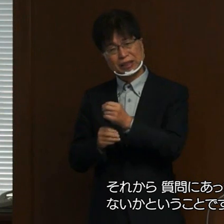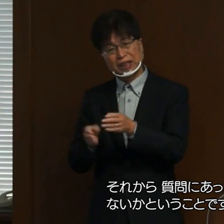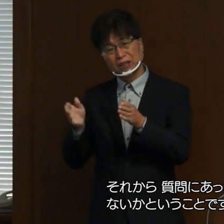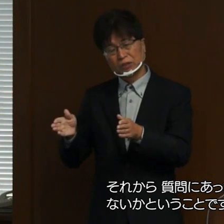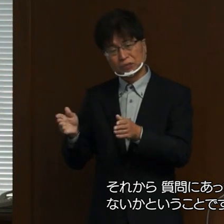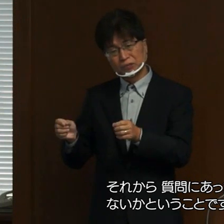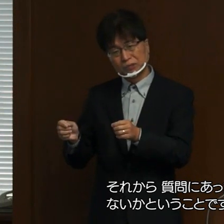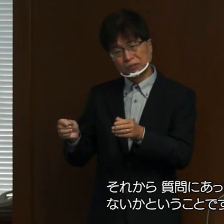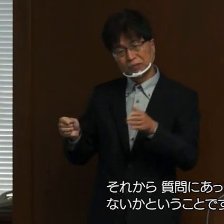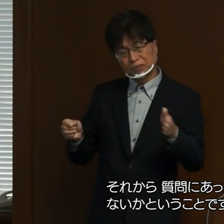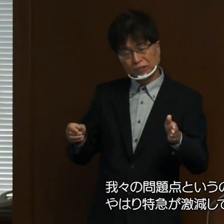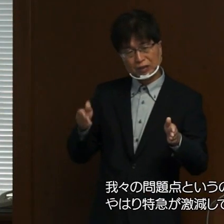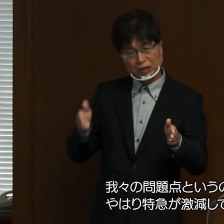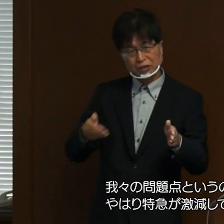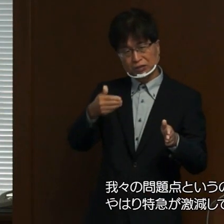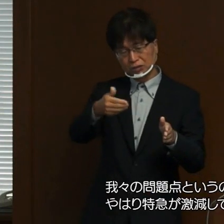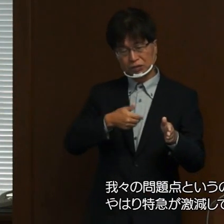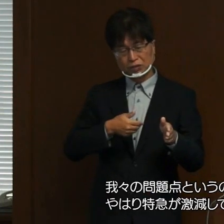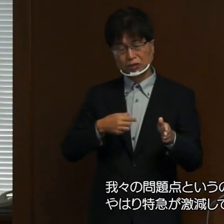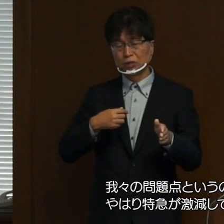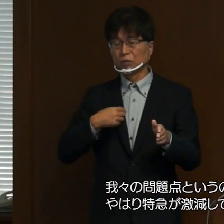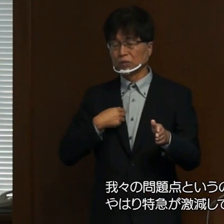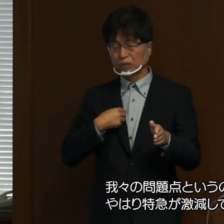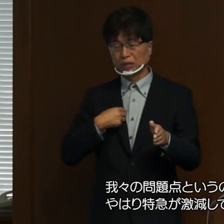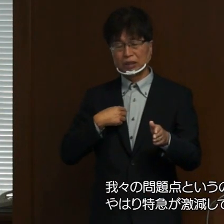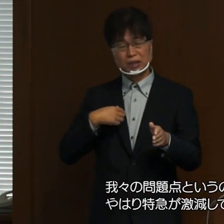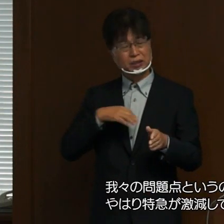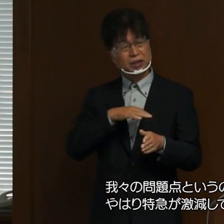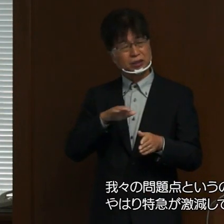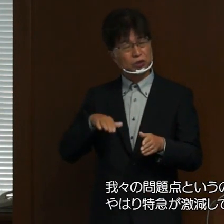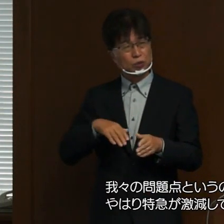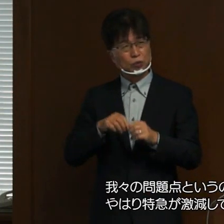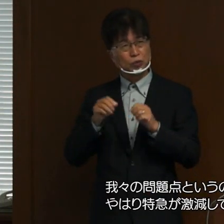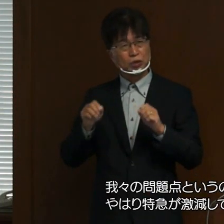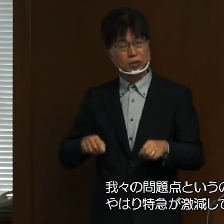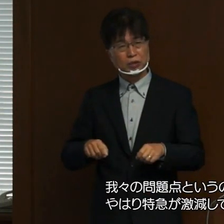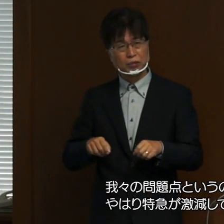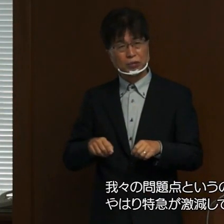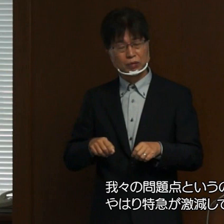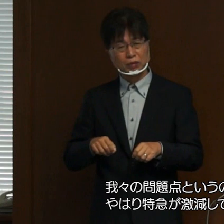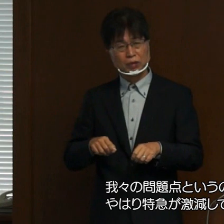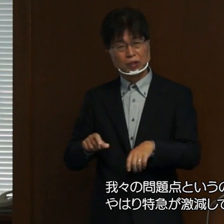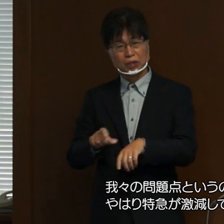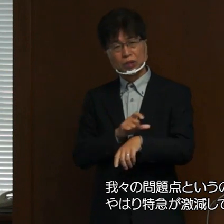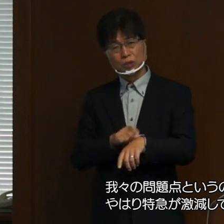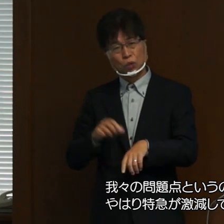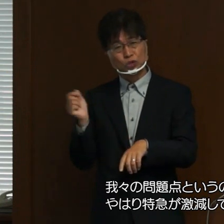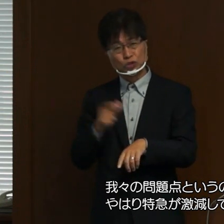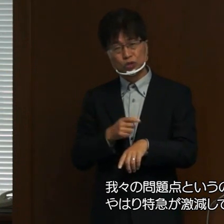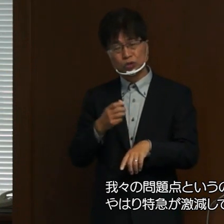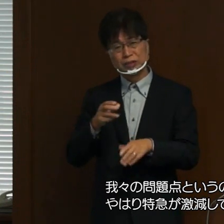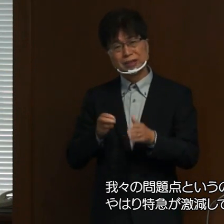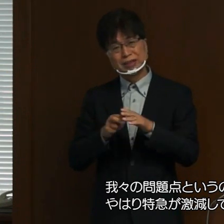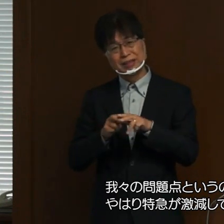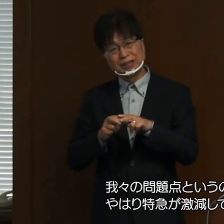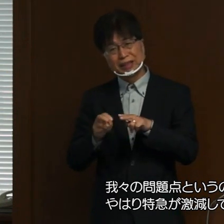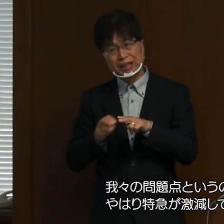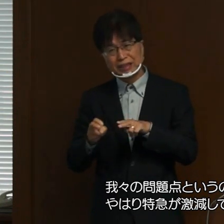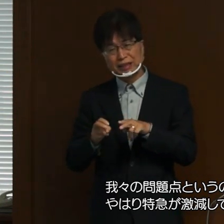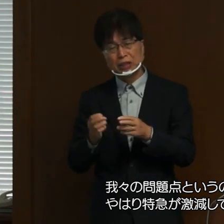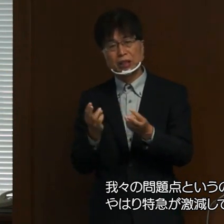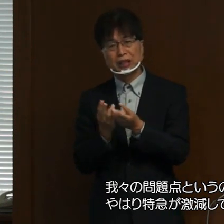ども、我々の問題点というのはやはり特急が激減してしま